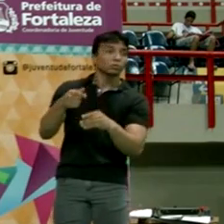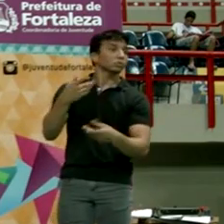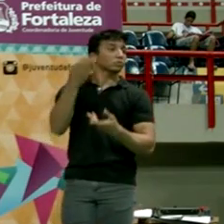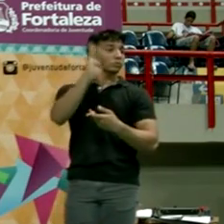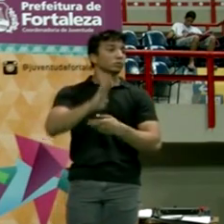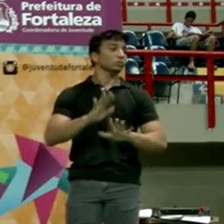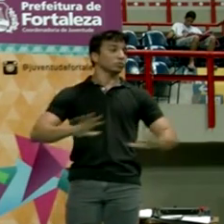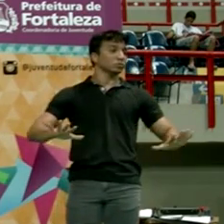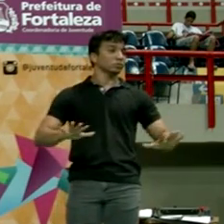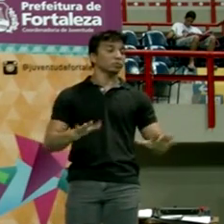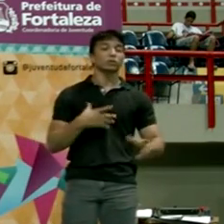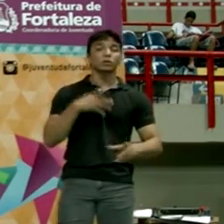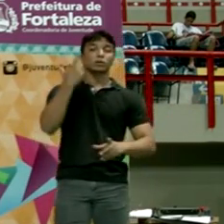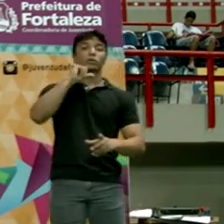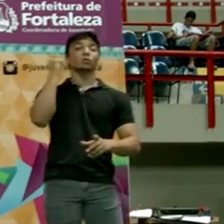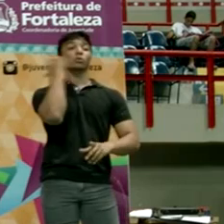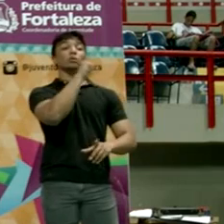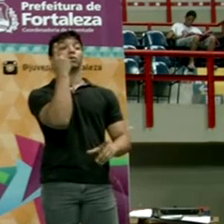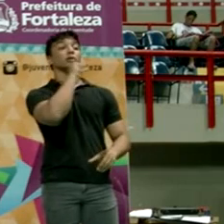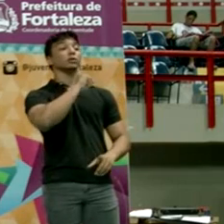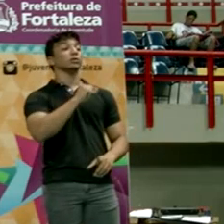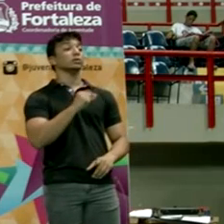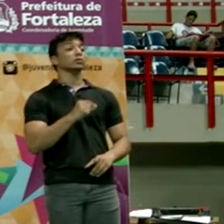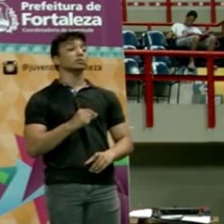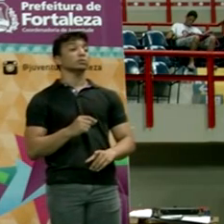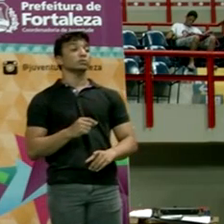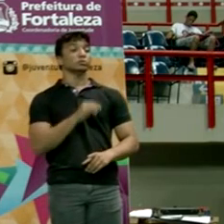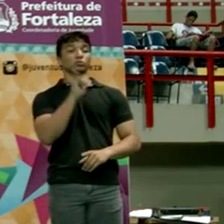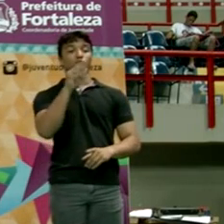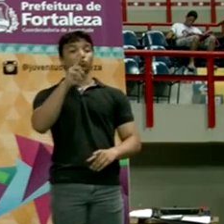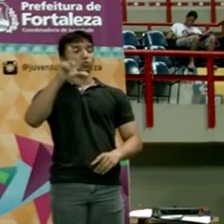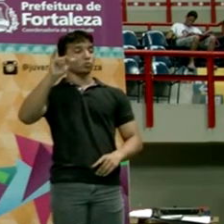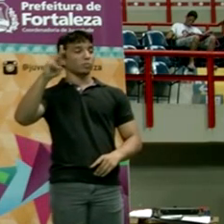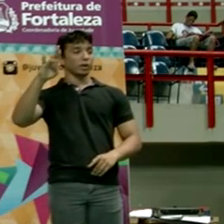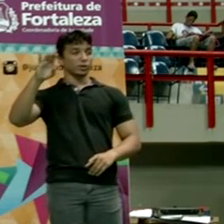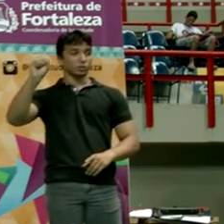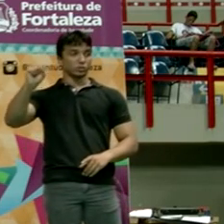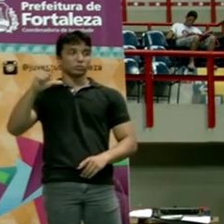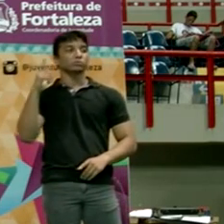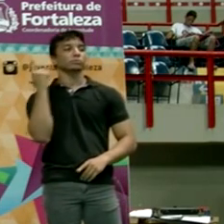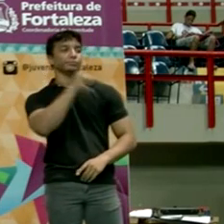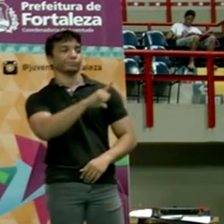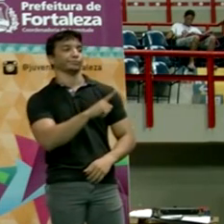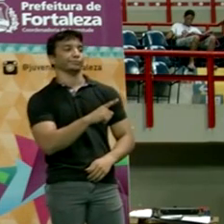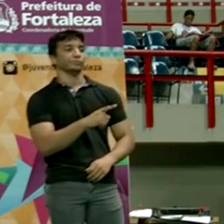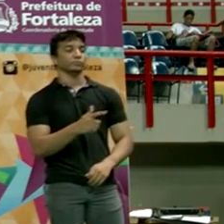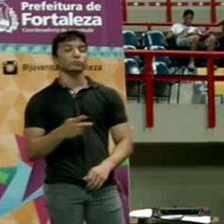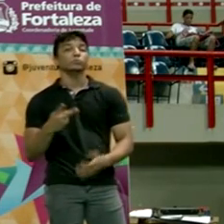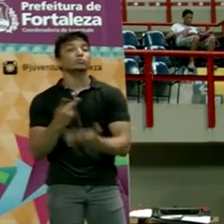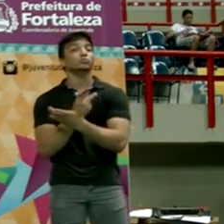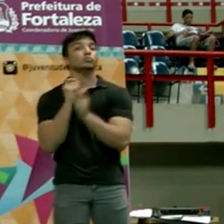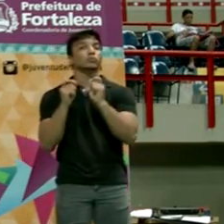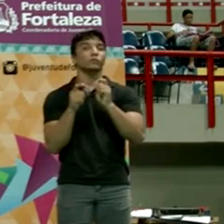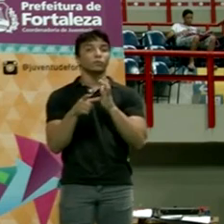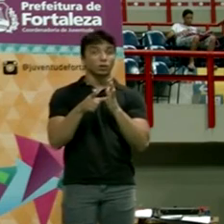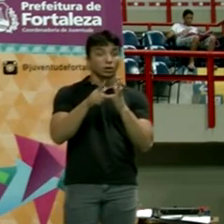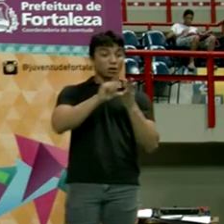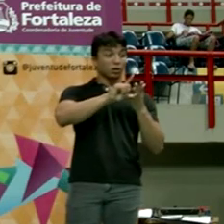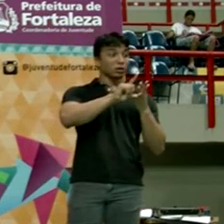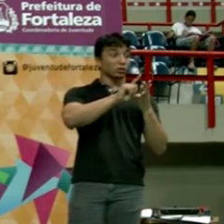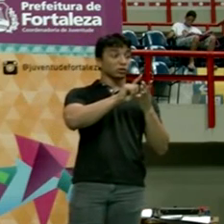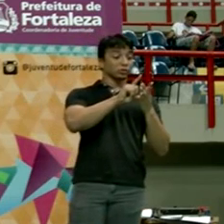Brasil. E quem ganhou as eleições? Júlio Prestes. Aí o que é que aconteceu?